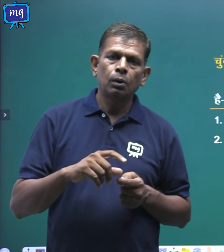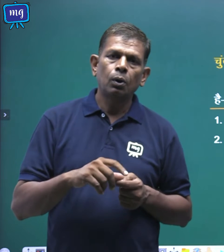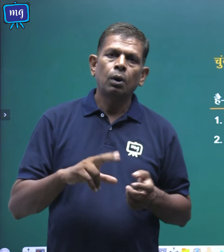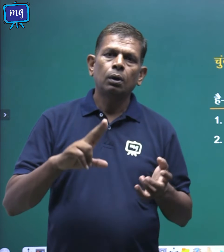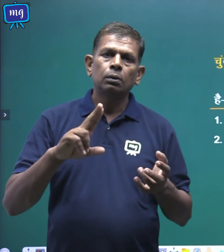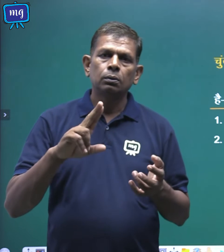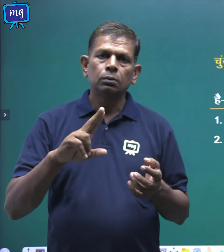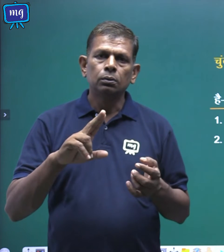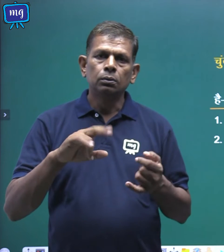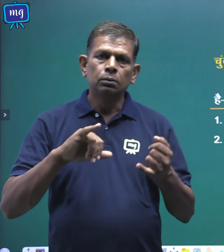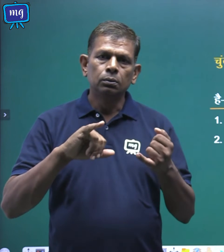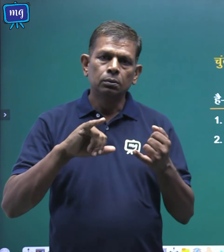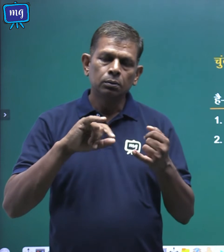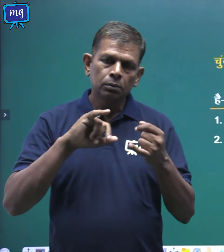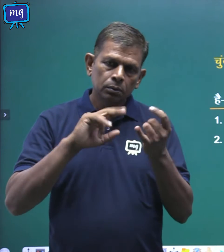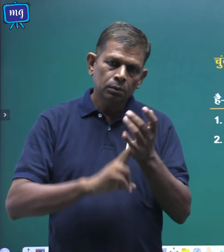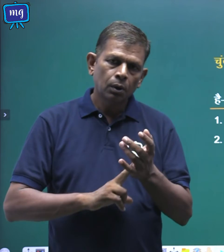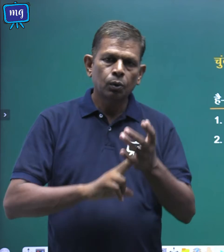उत्तरी ध्रुव